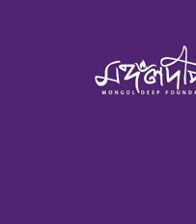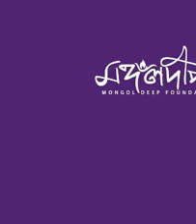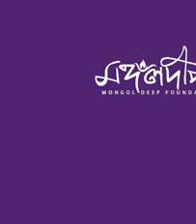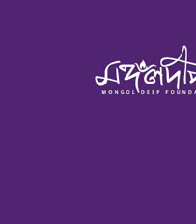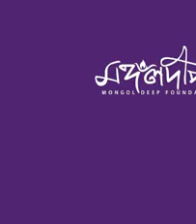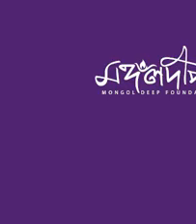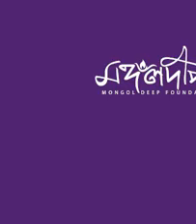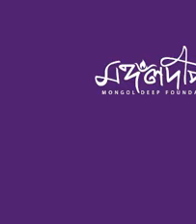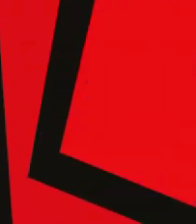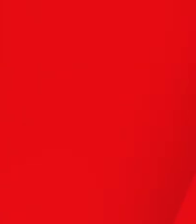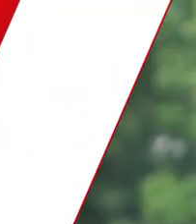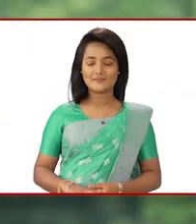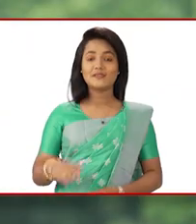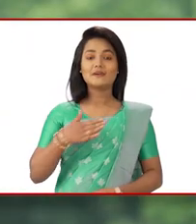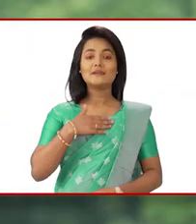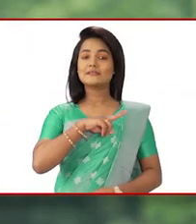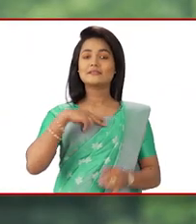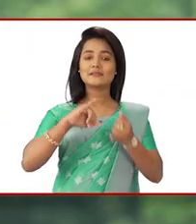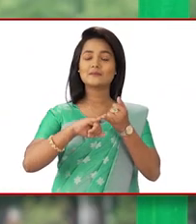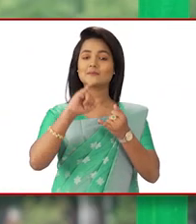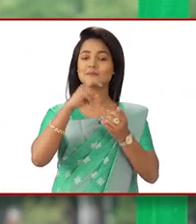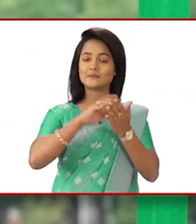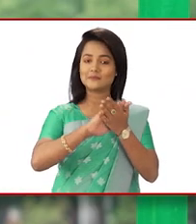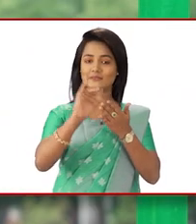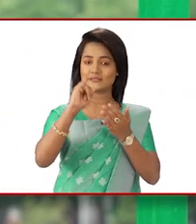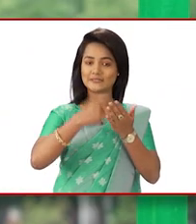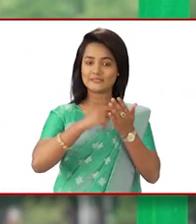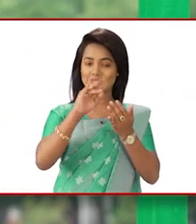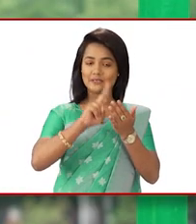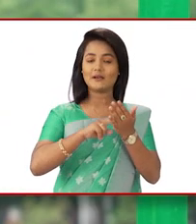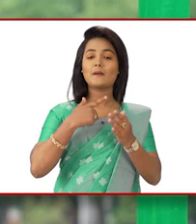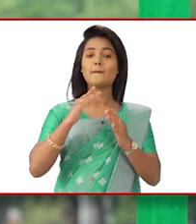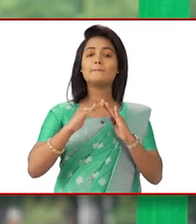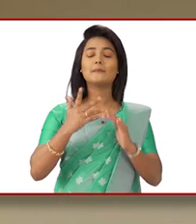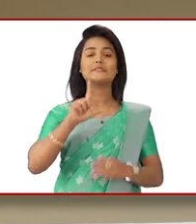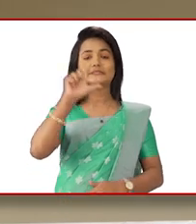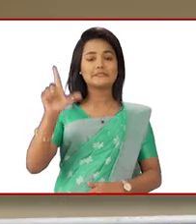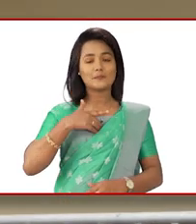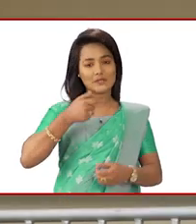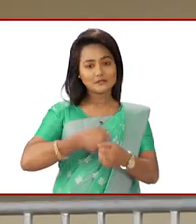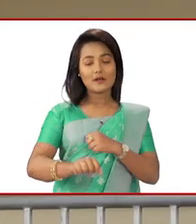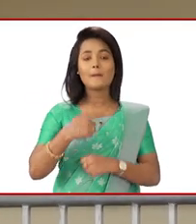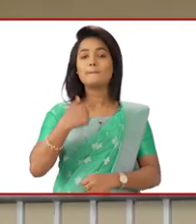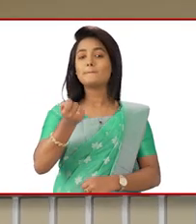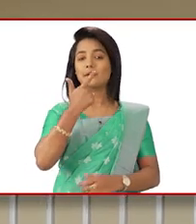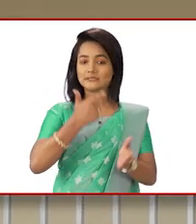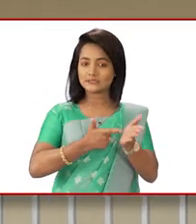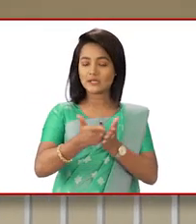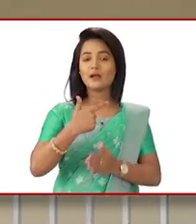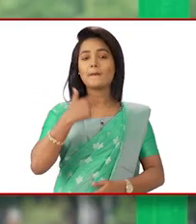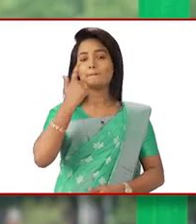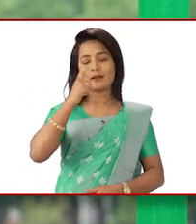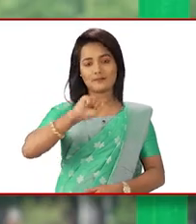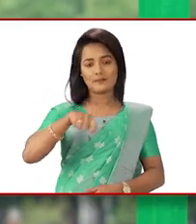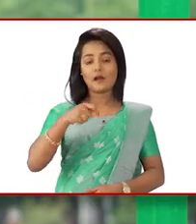চলার গল্পটি। আমি শিরিন আক্তার, সাতক্ষীরা জেলার দহকলা গ্রামে আমার জন্ম। আমার বাবা একজন কৃষক, মা